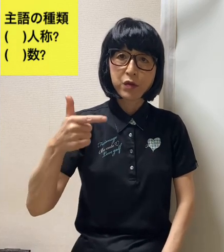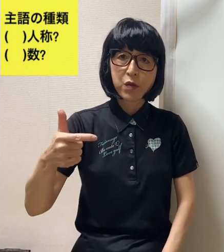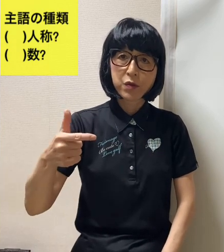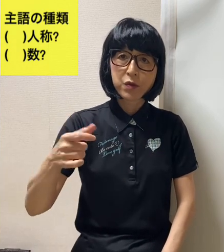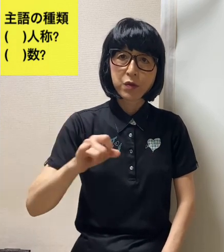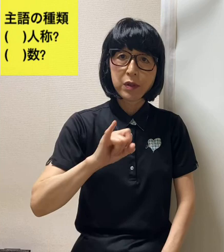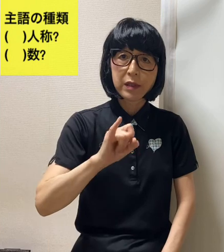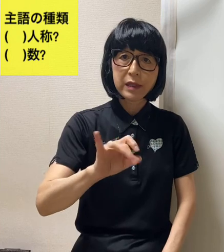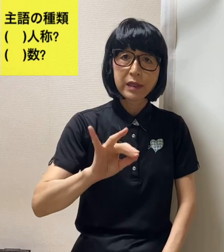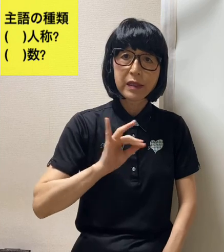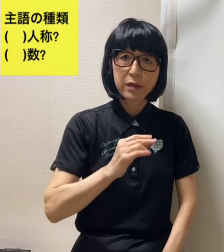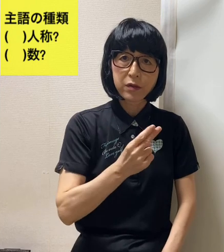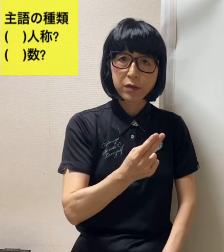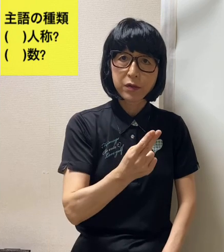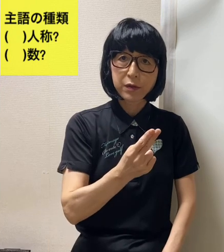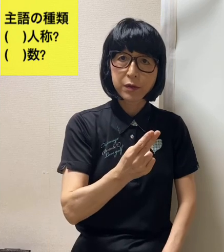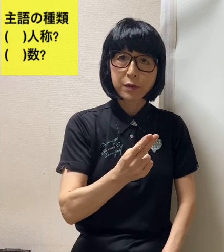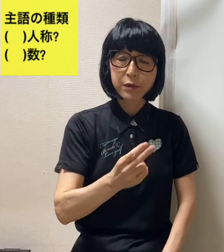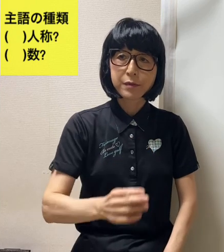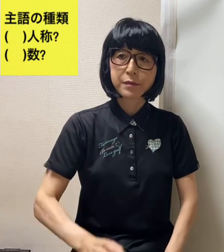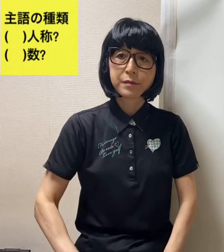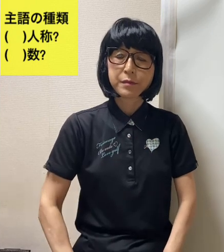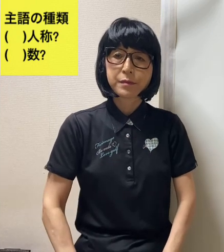丸6、 it。